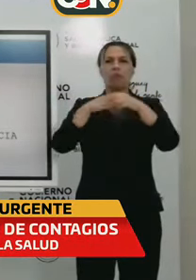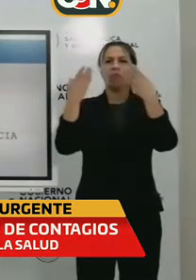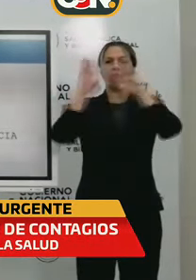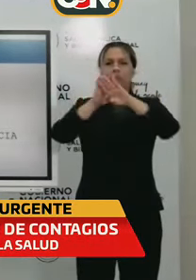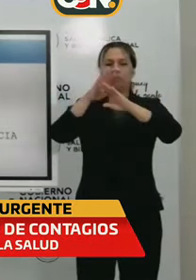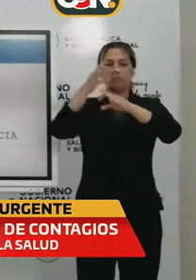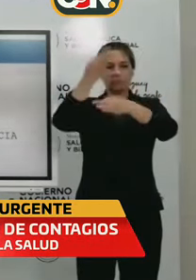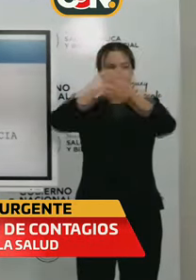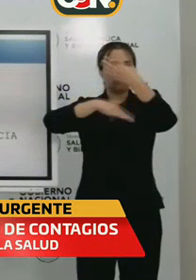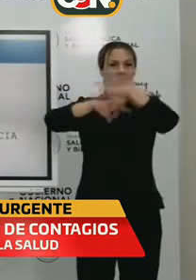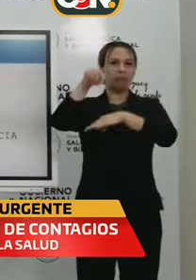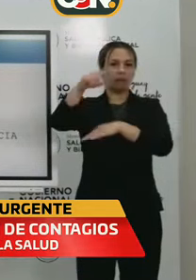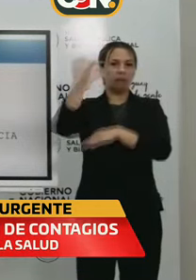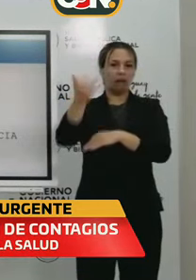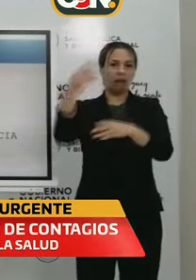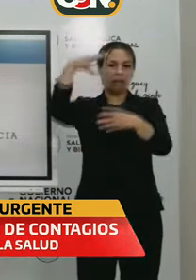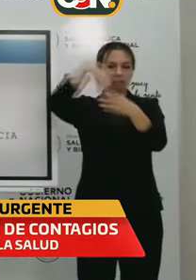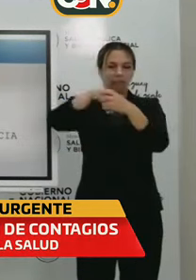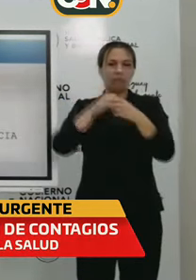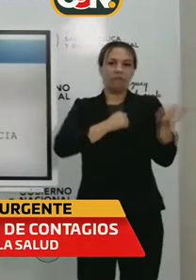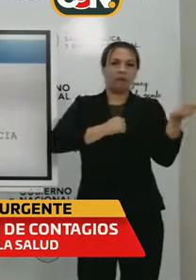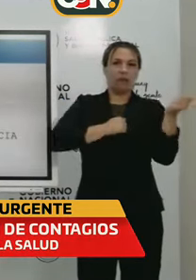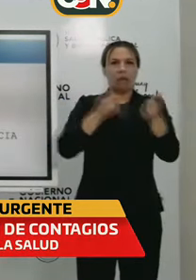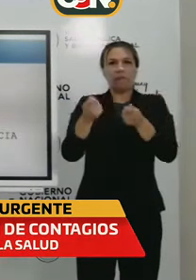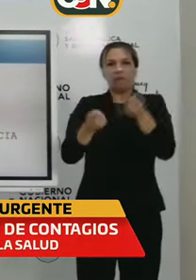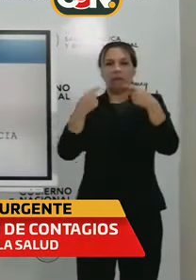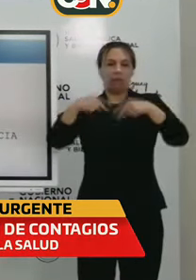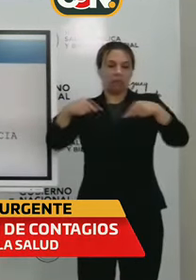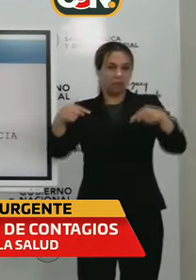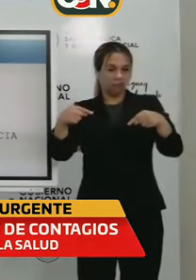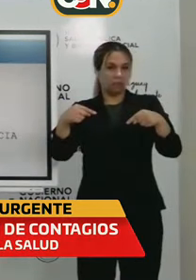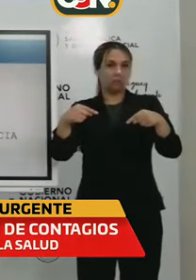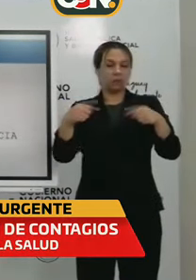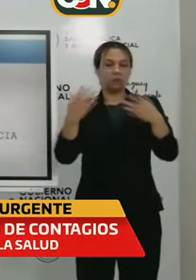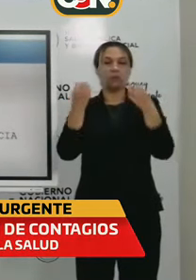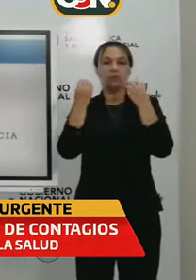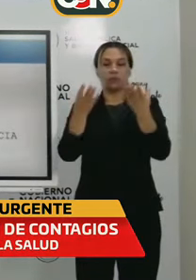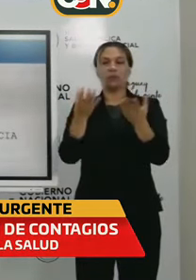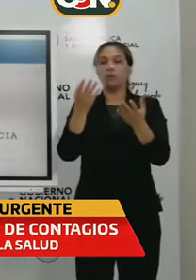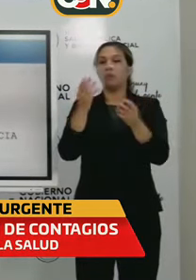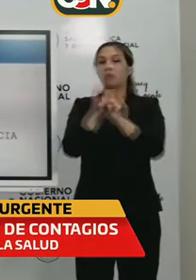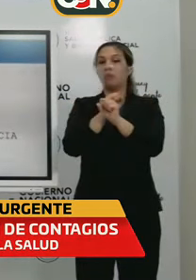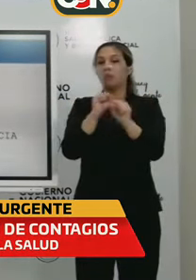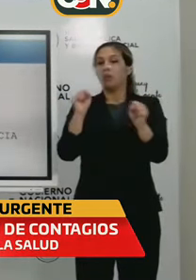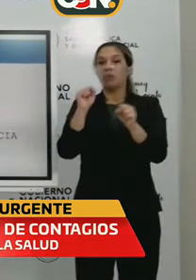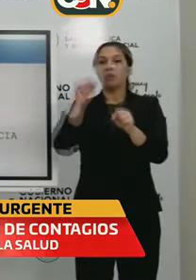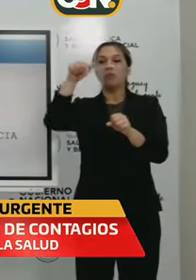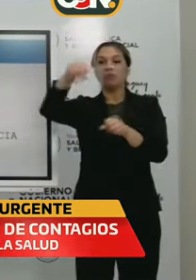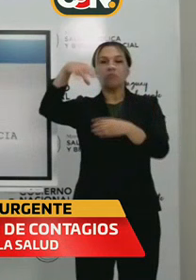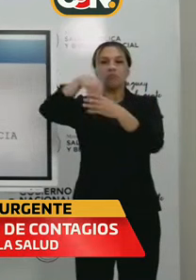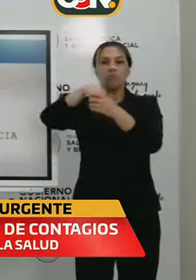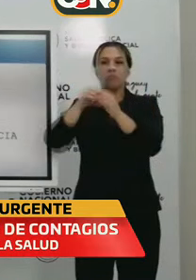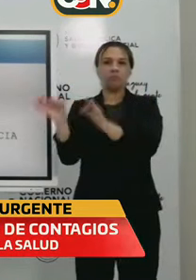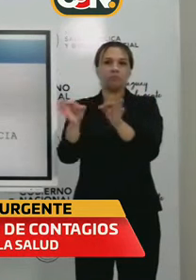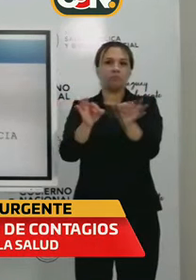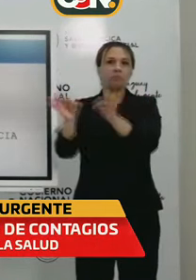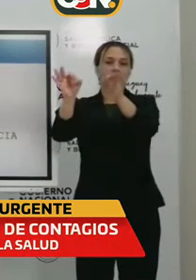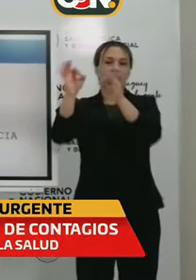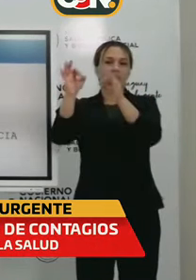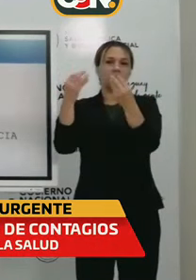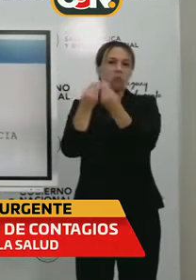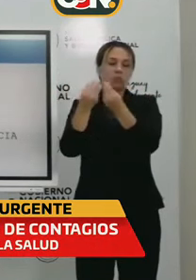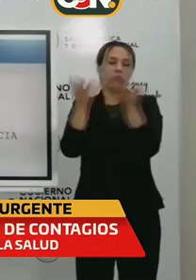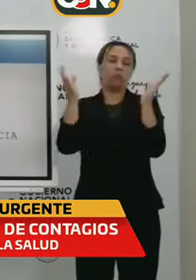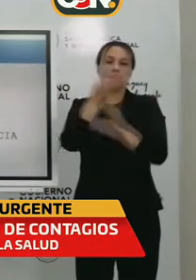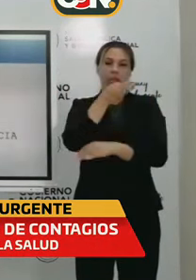baila. Entonces, probablemente nosotros estamos, probablemente pudo haber habido un contagio muy importante en ese bar que estoy